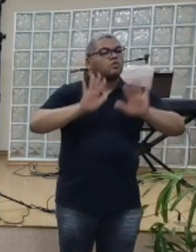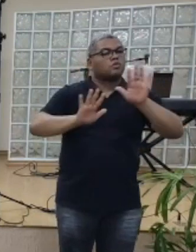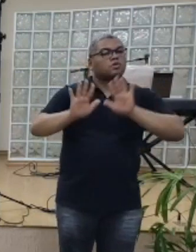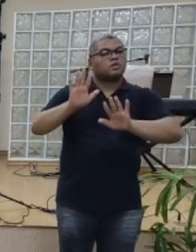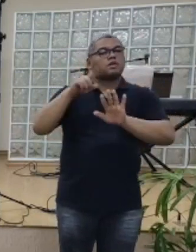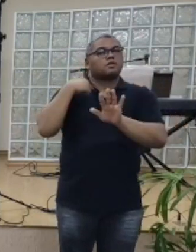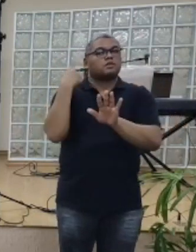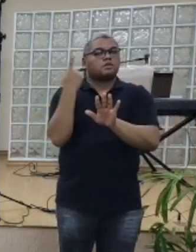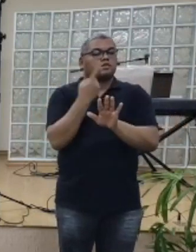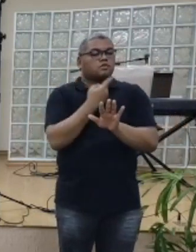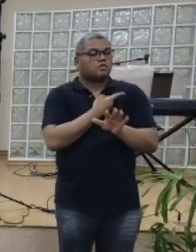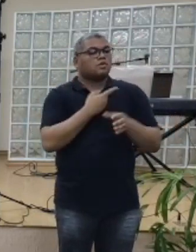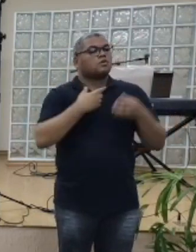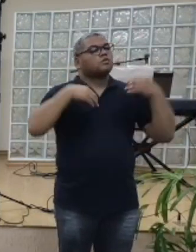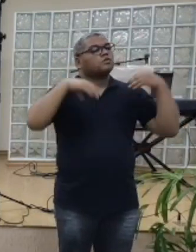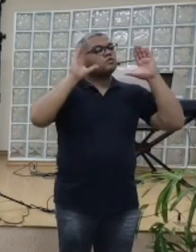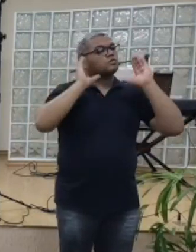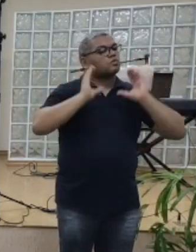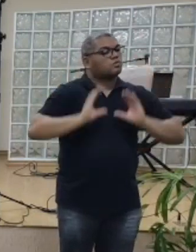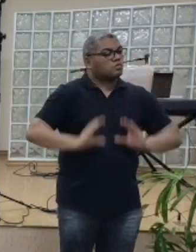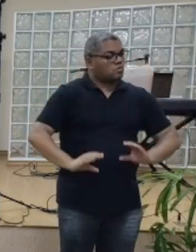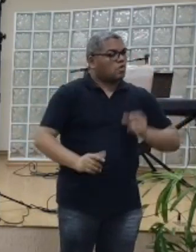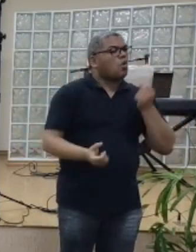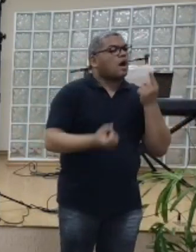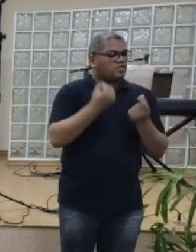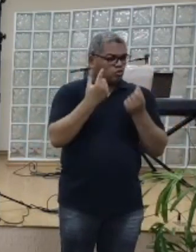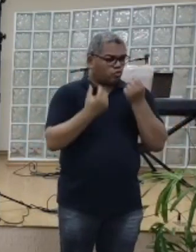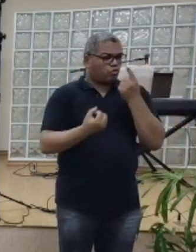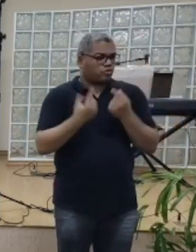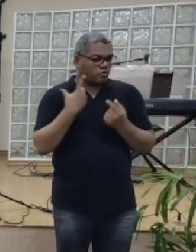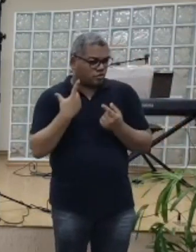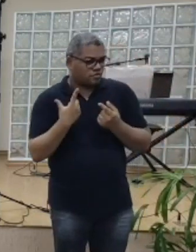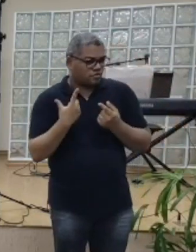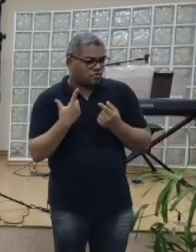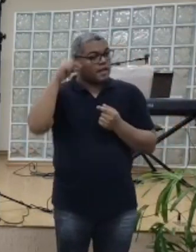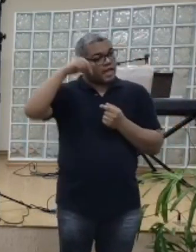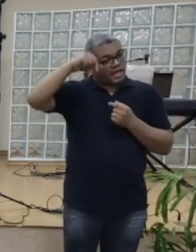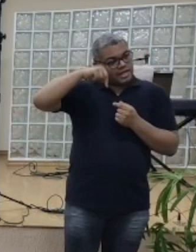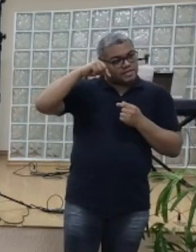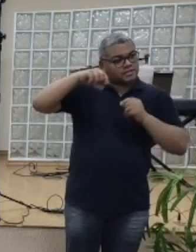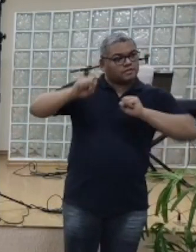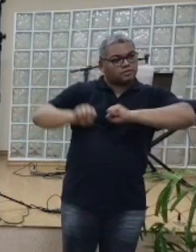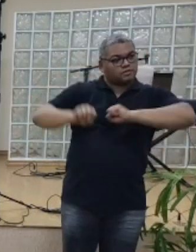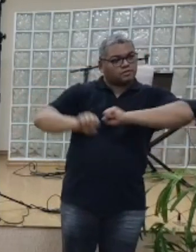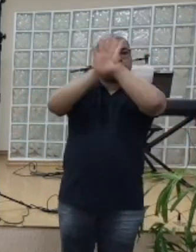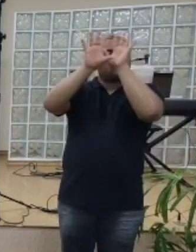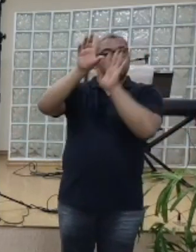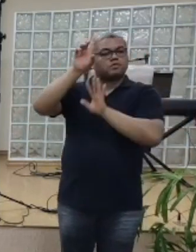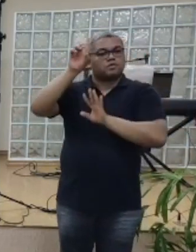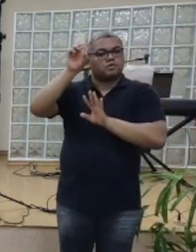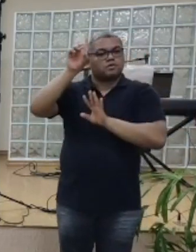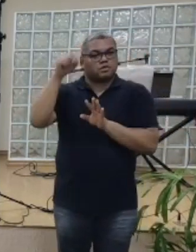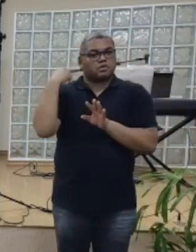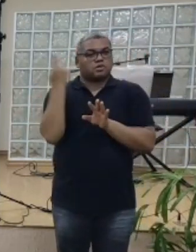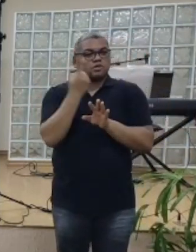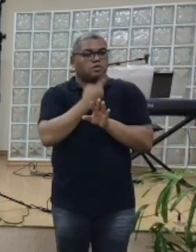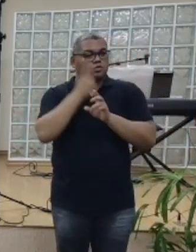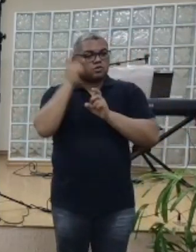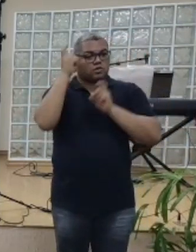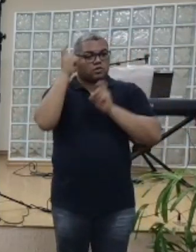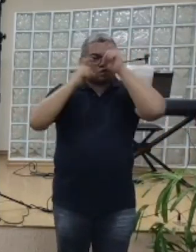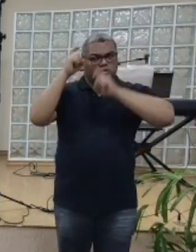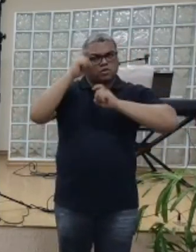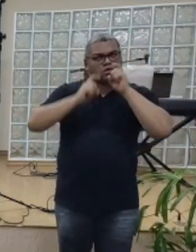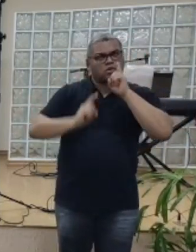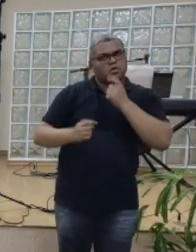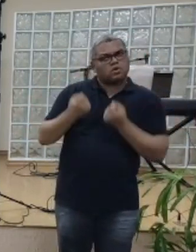atitudes? As nossas atitudes glorificam a Deus? Nos preocupamos com quais